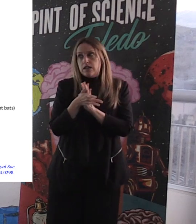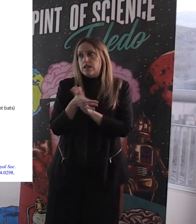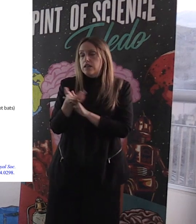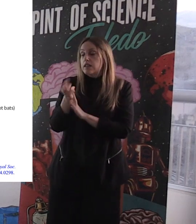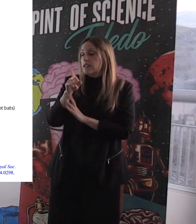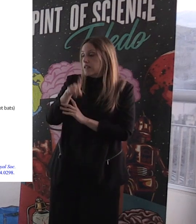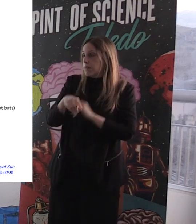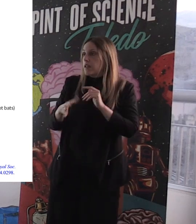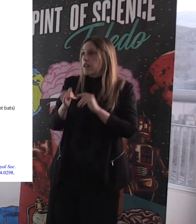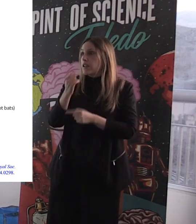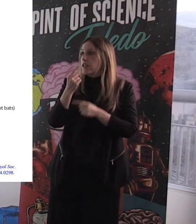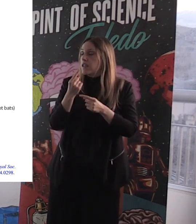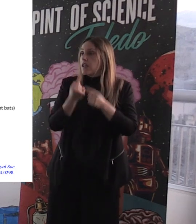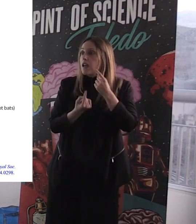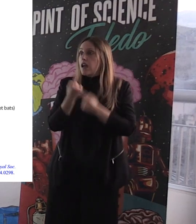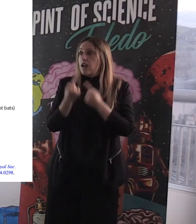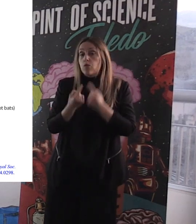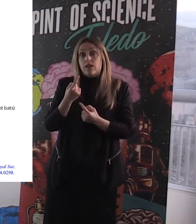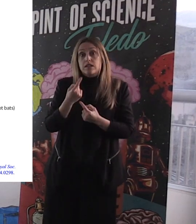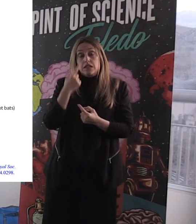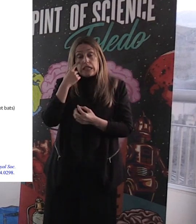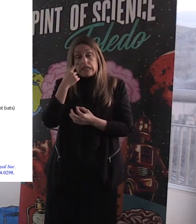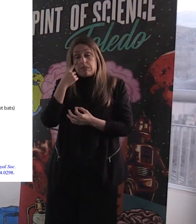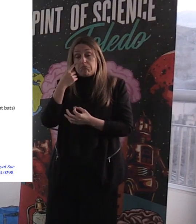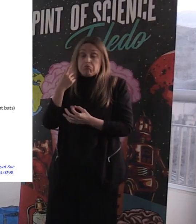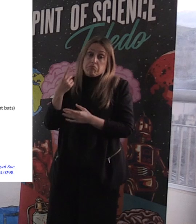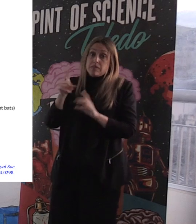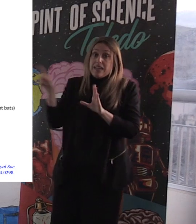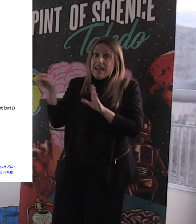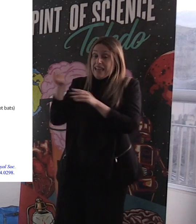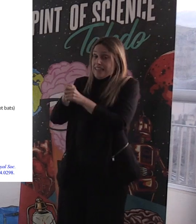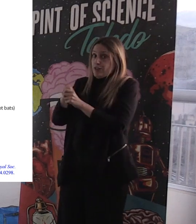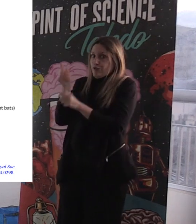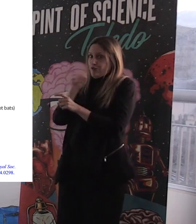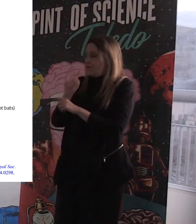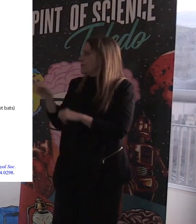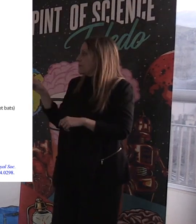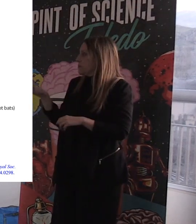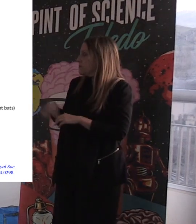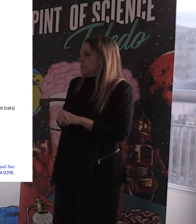hay unas que posiblemente realmente se saltan de esto. Por ejemplo,